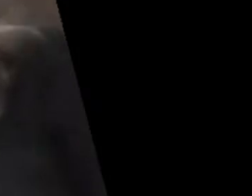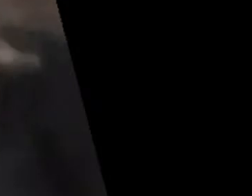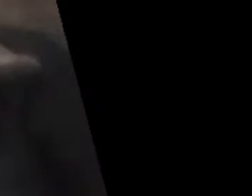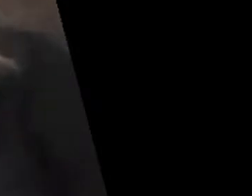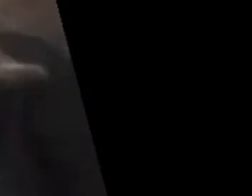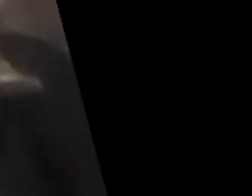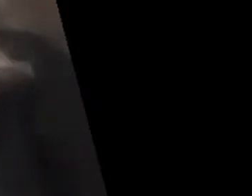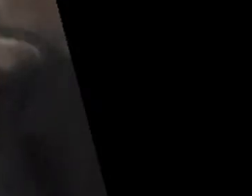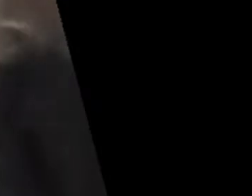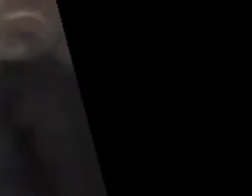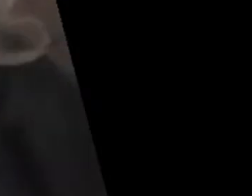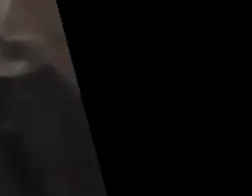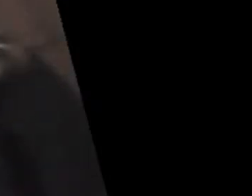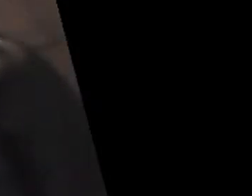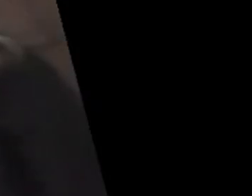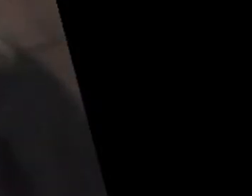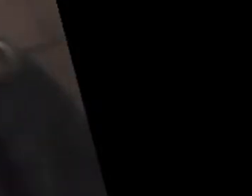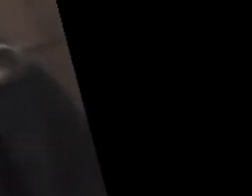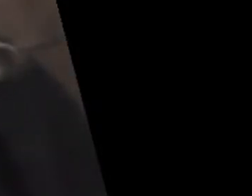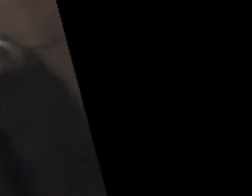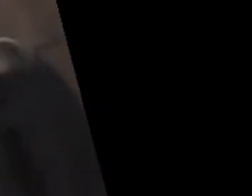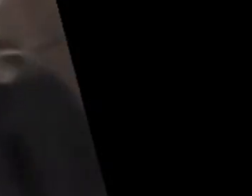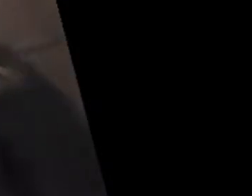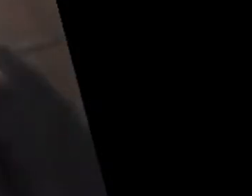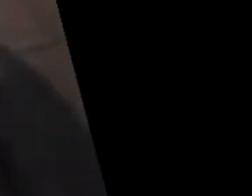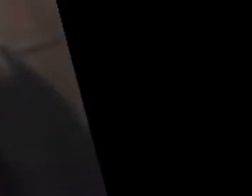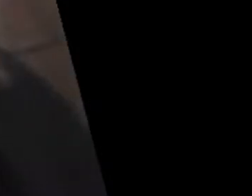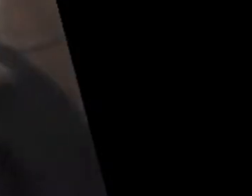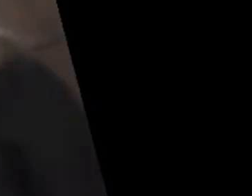Muitas empresas que